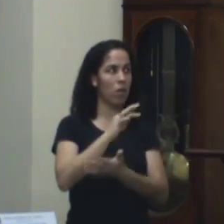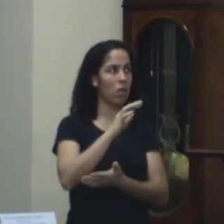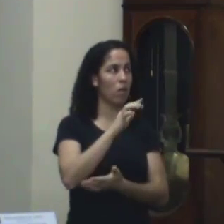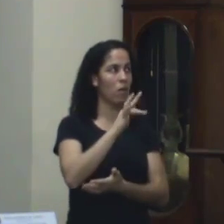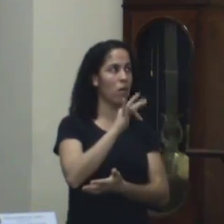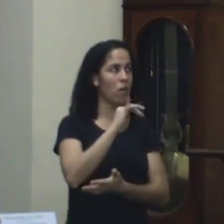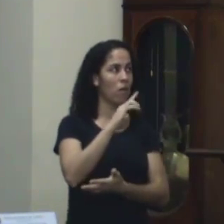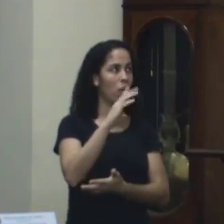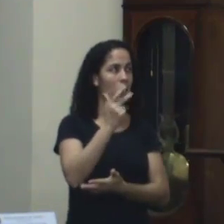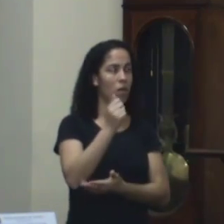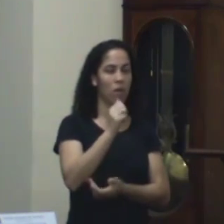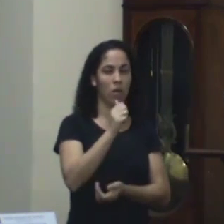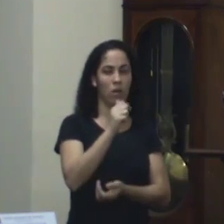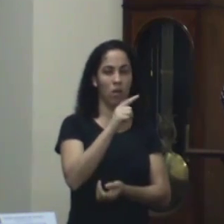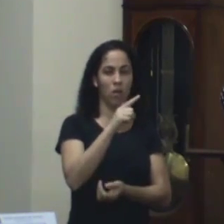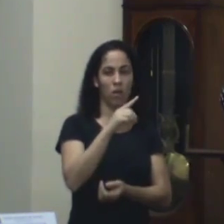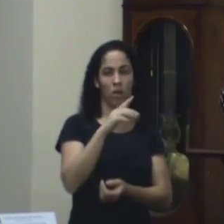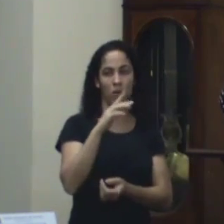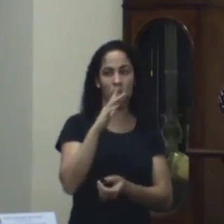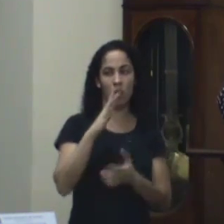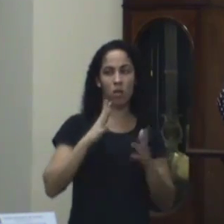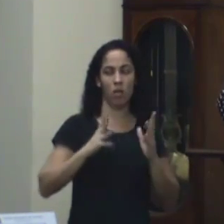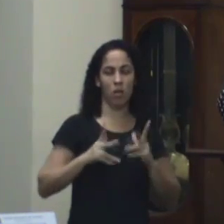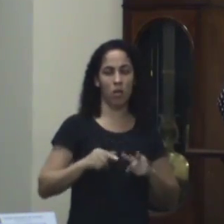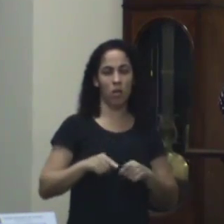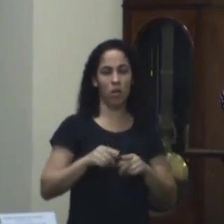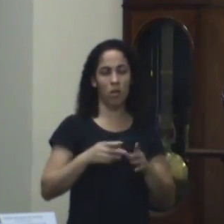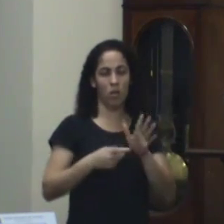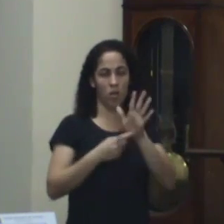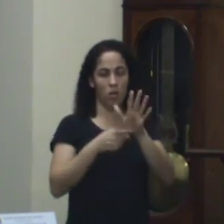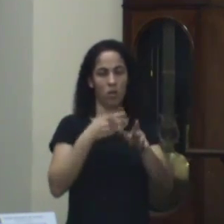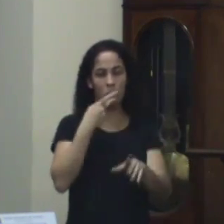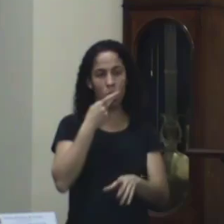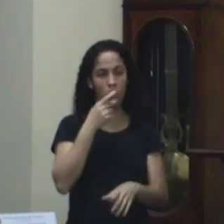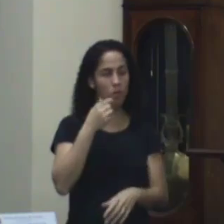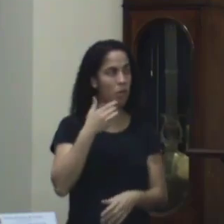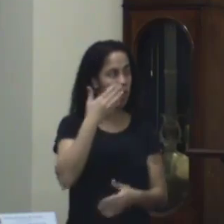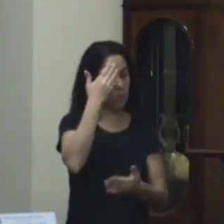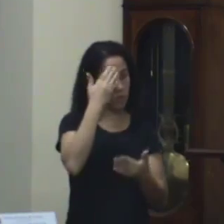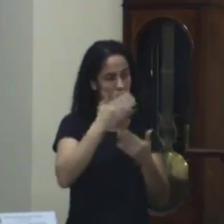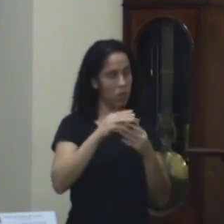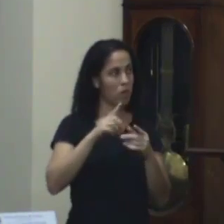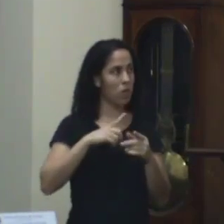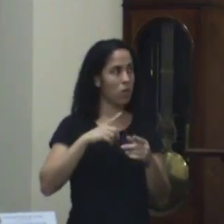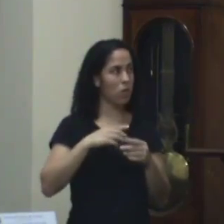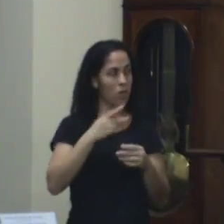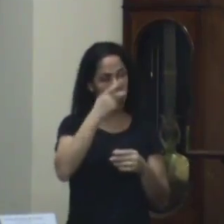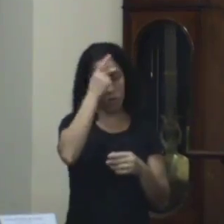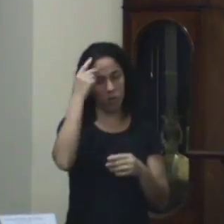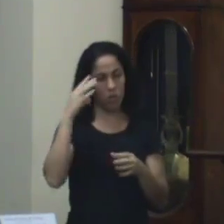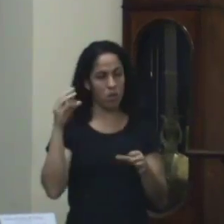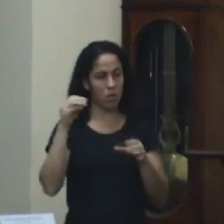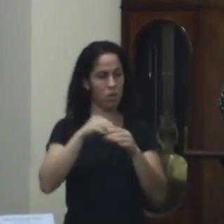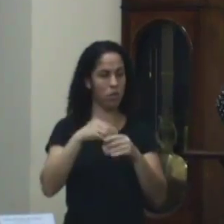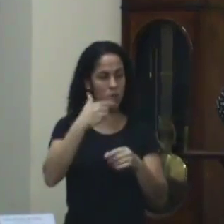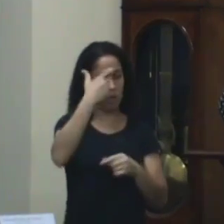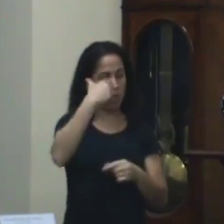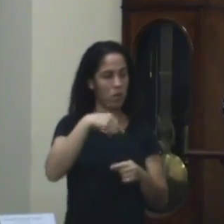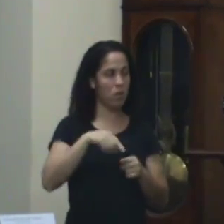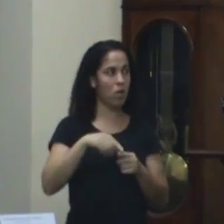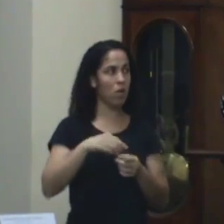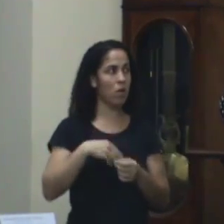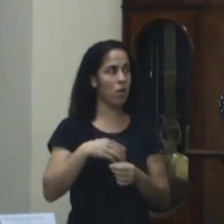limpa. Eu só apoio e dou a minha credibilidade, até porque tem os meus eleitores que confiam em mim,